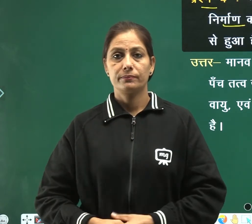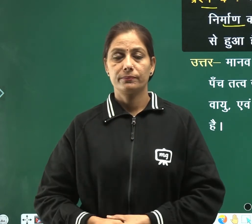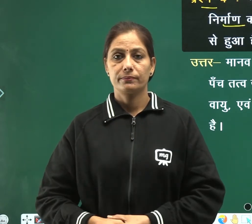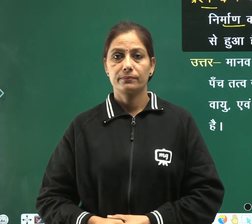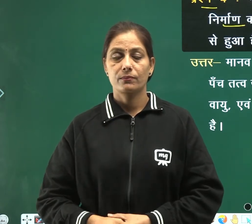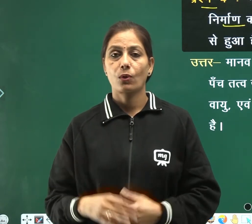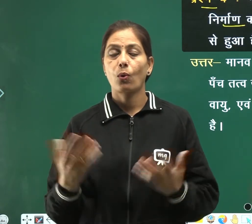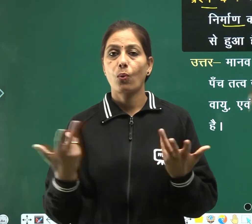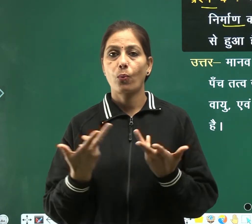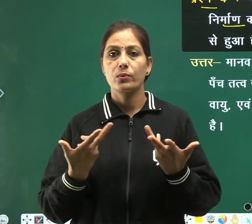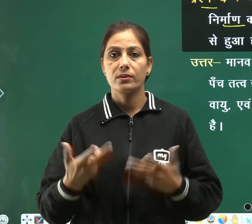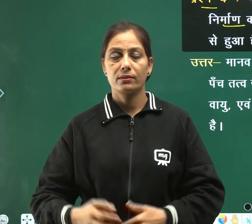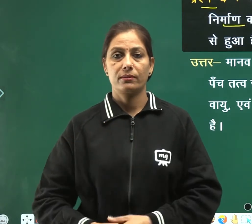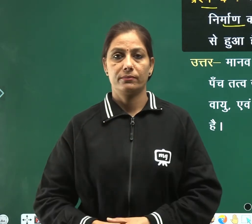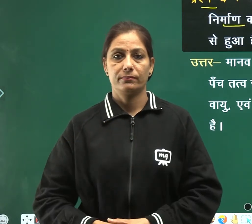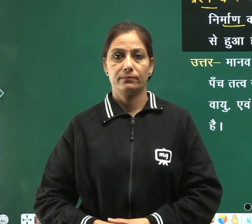कौन से